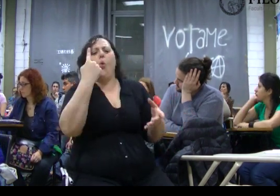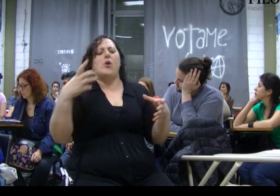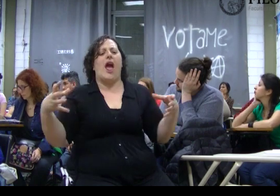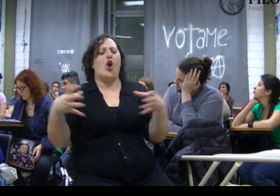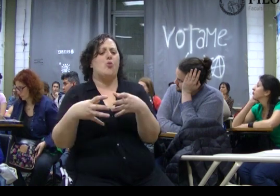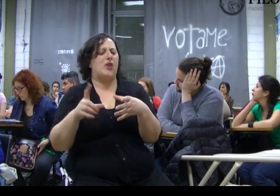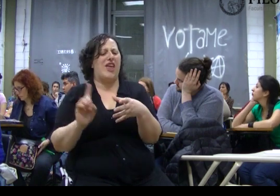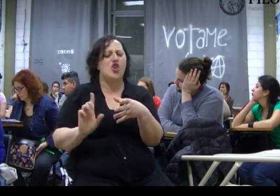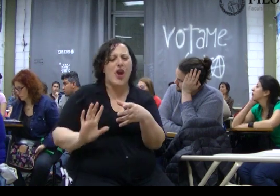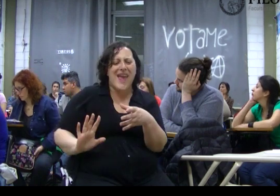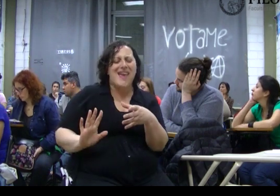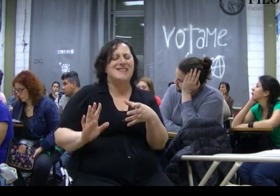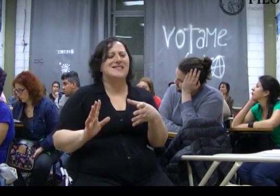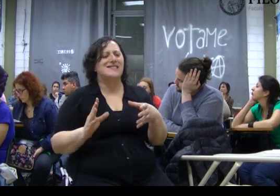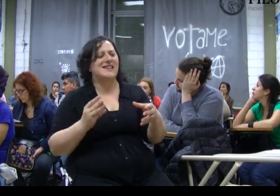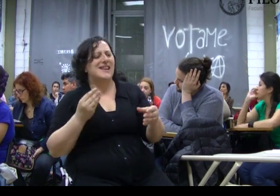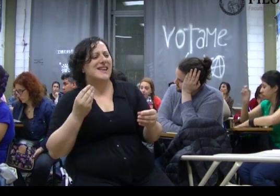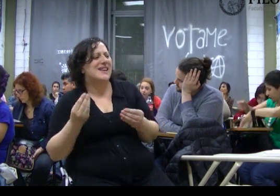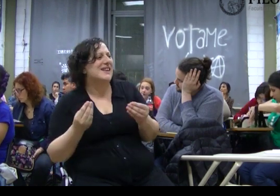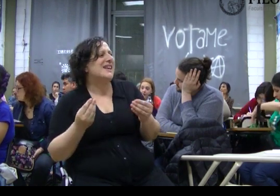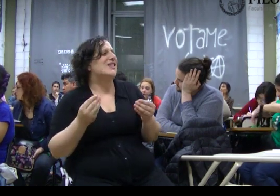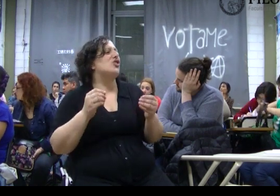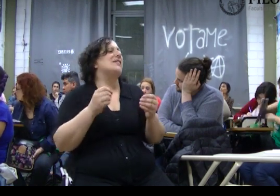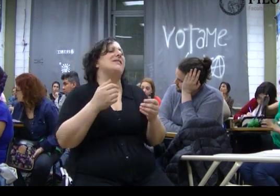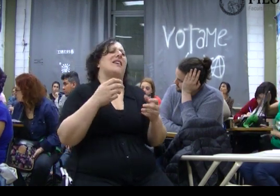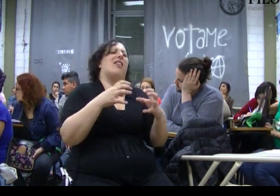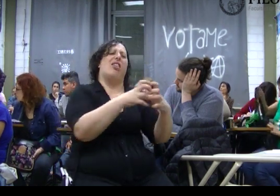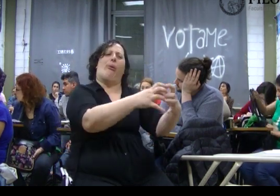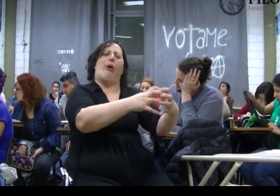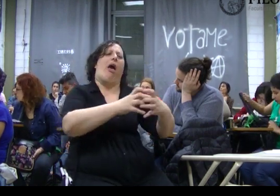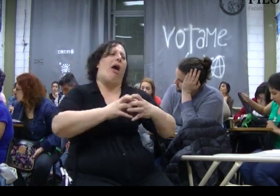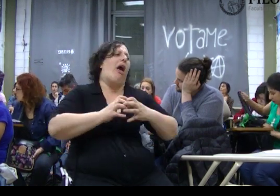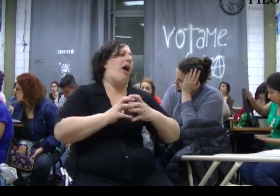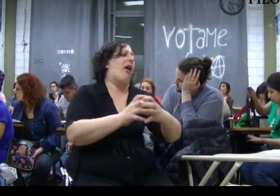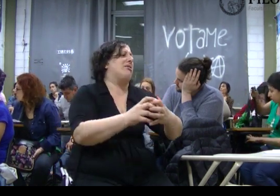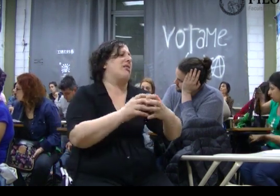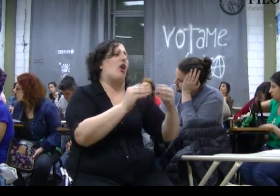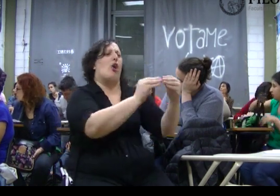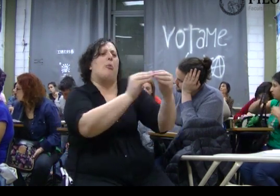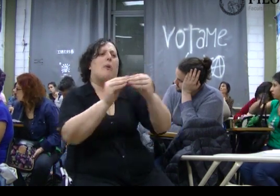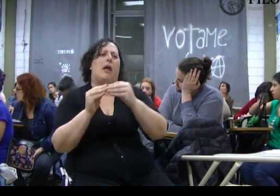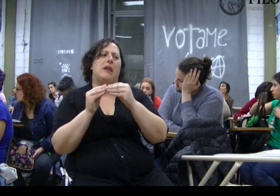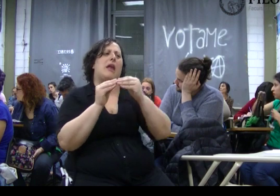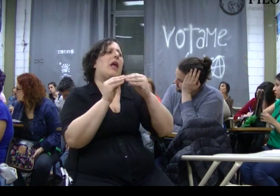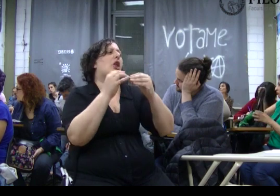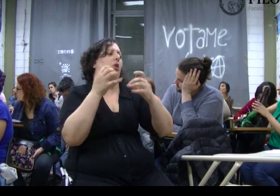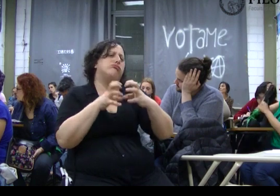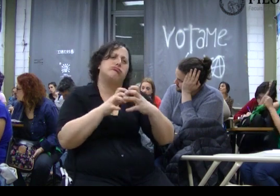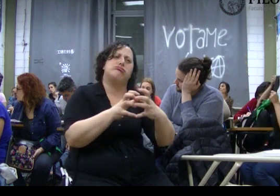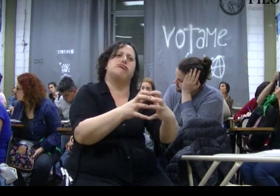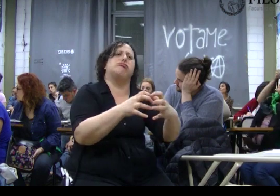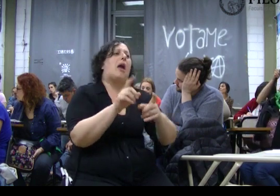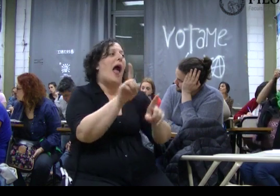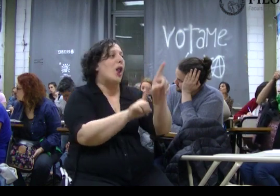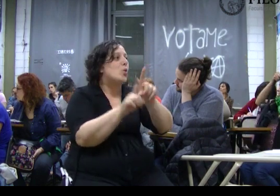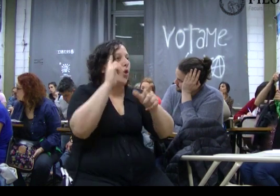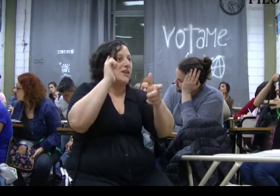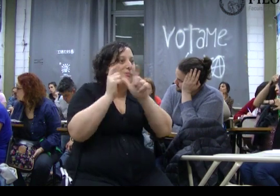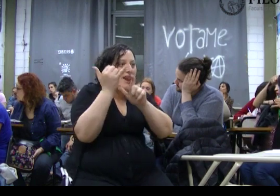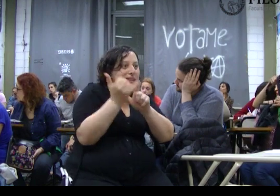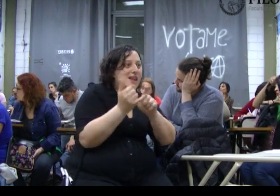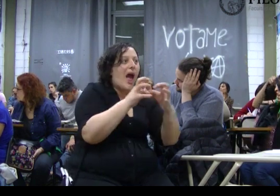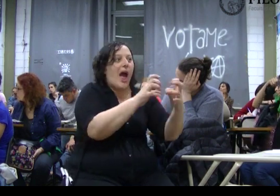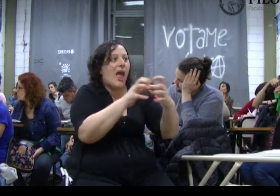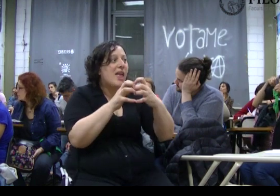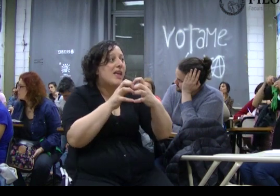sí, y ahí se abrían los mil debates de entre mis compañeras y compañeros que quizás ya tenían un recorrido sobre la currícula que no la